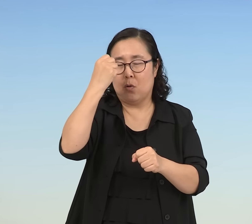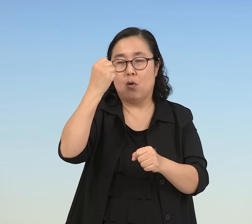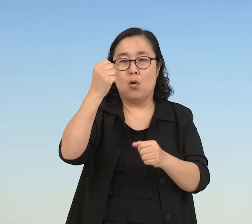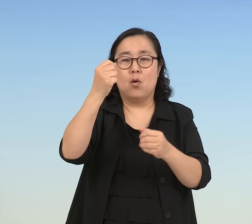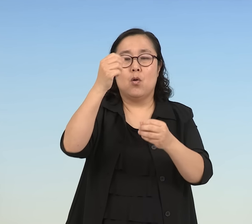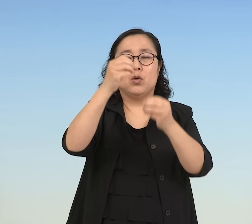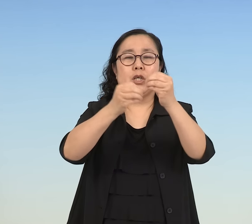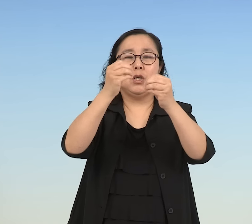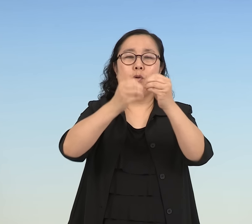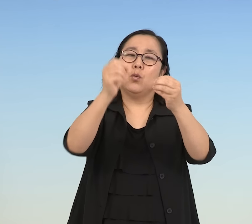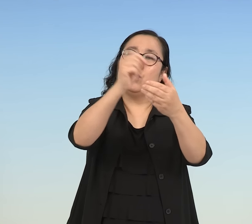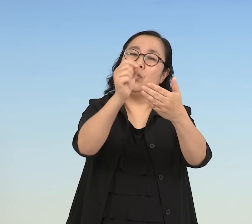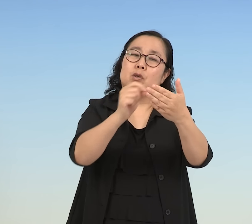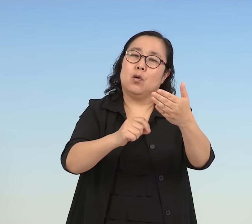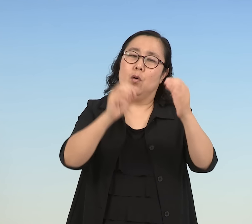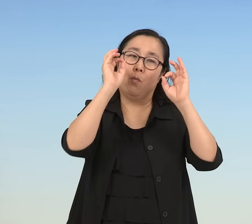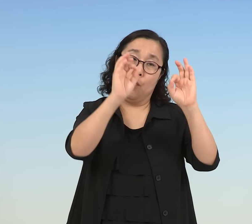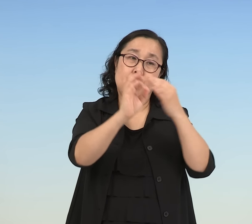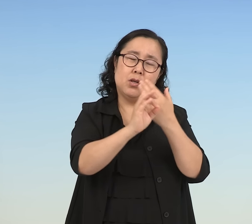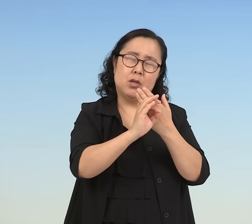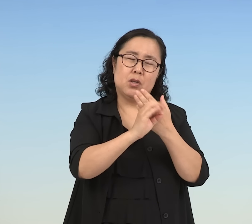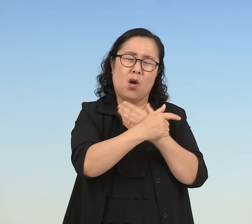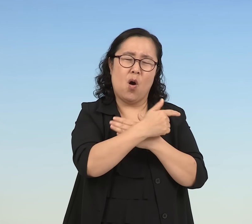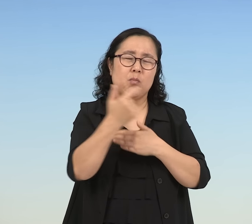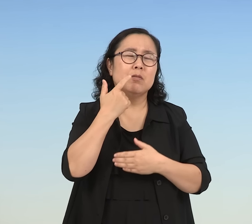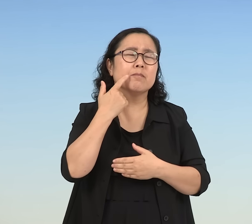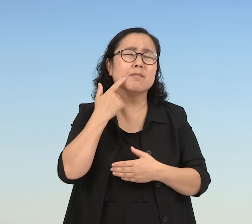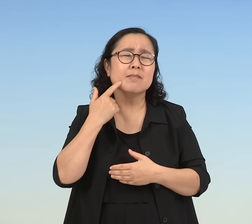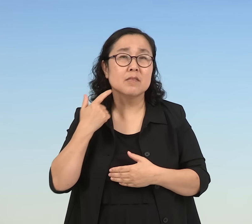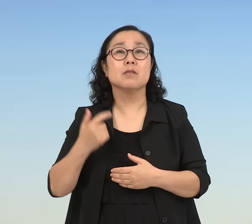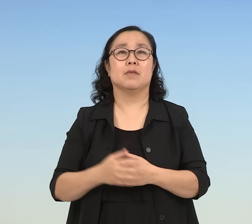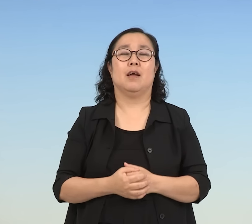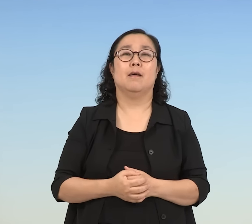표현하는 거, 이게 얼마나 참 그 부러운지 모르겠습니다.